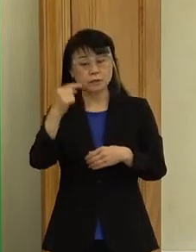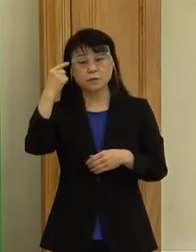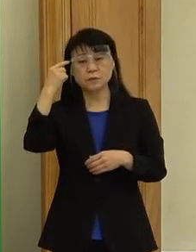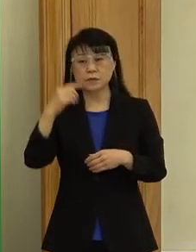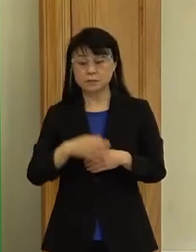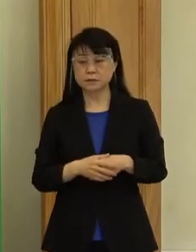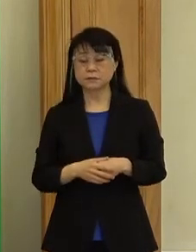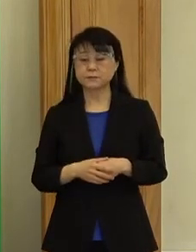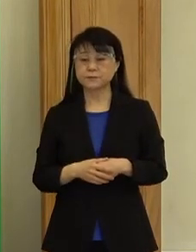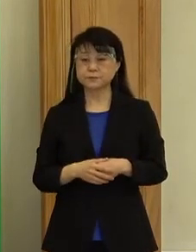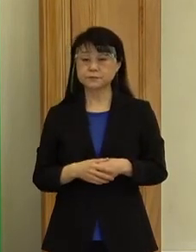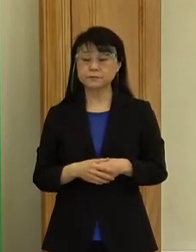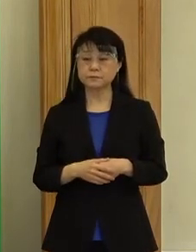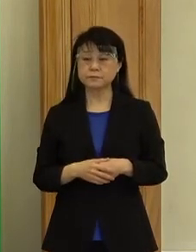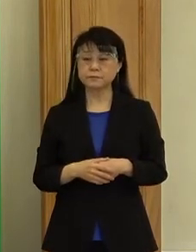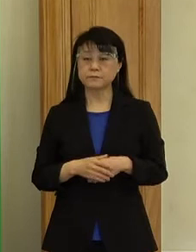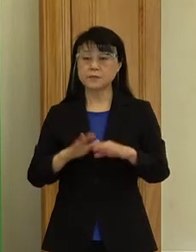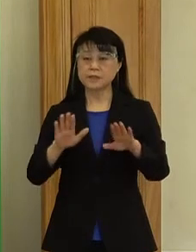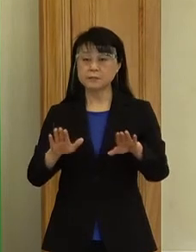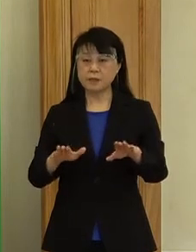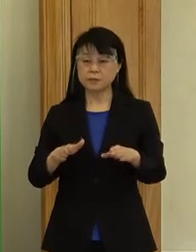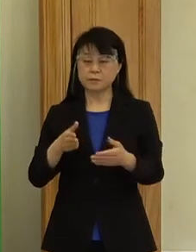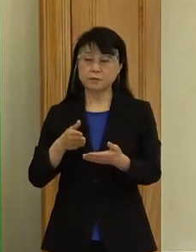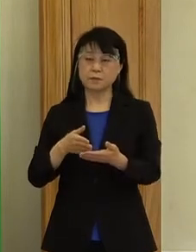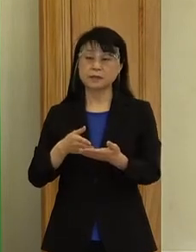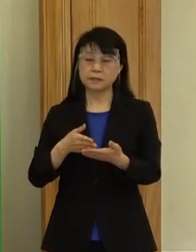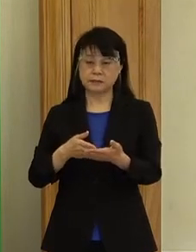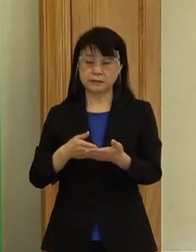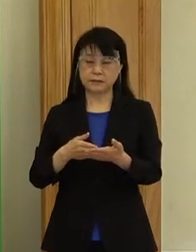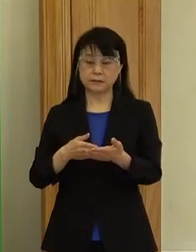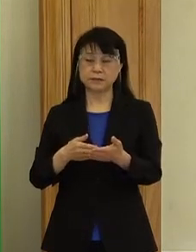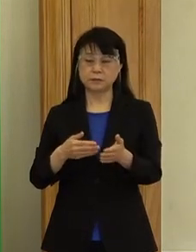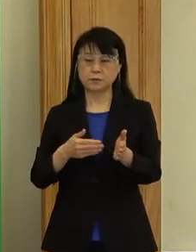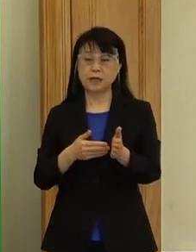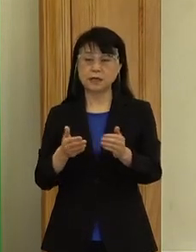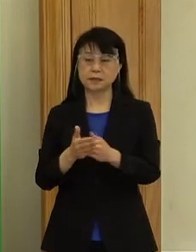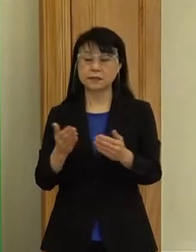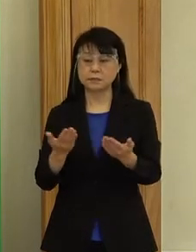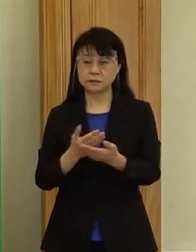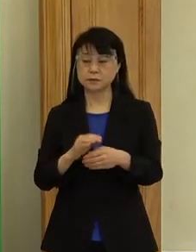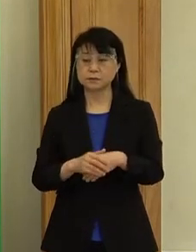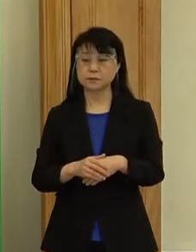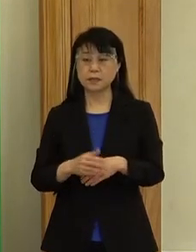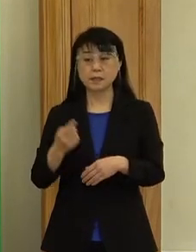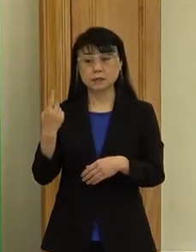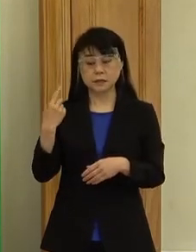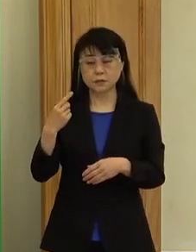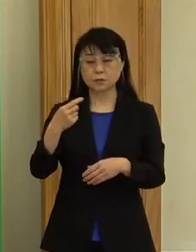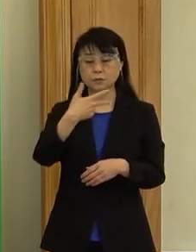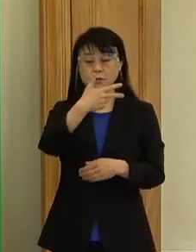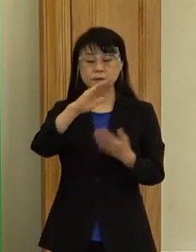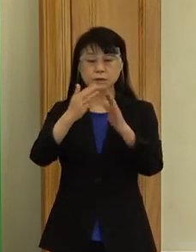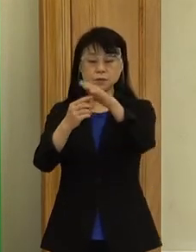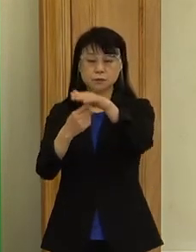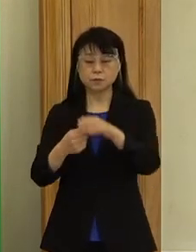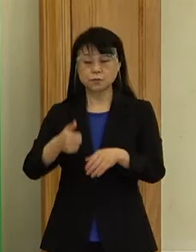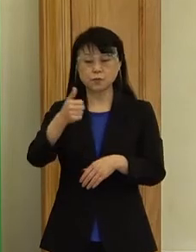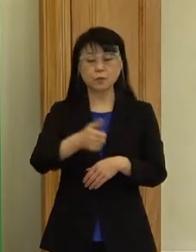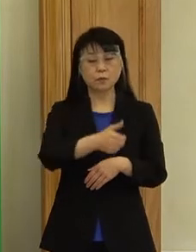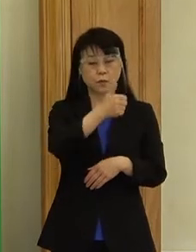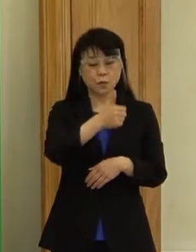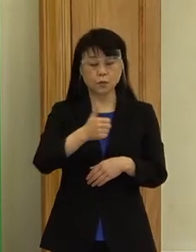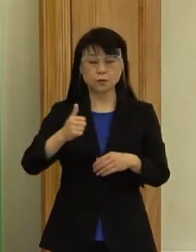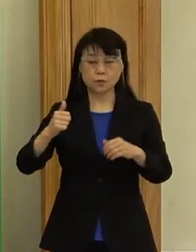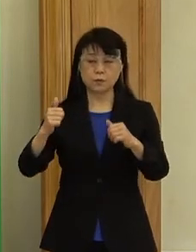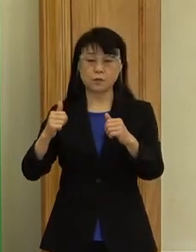現状で申し上げられることはそんなことかなと思います。ただ昨日の市町村長の皆さんのご意見は本当に現場